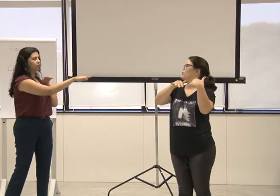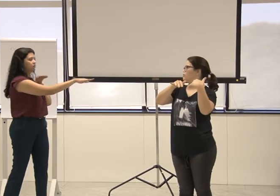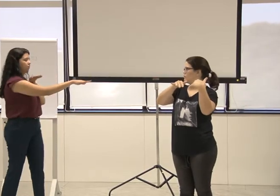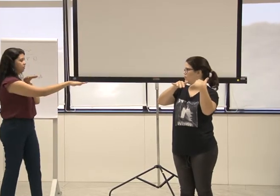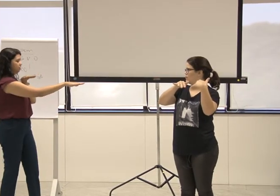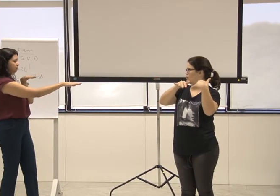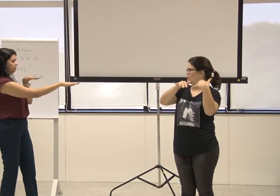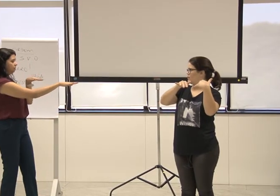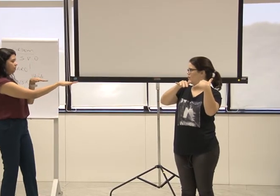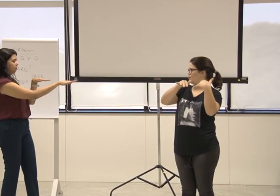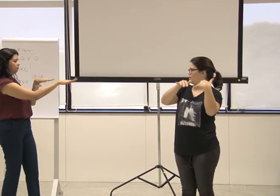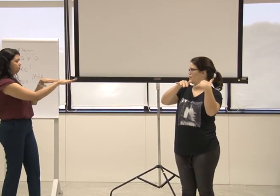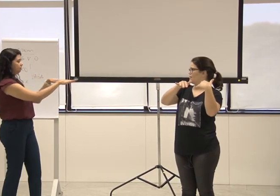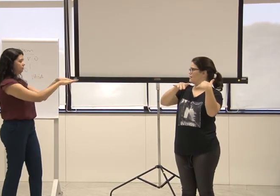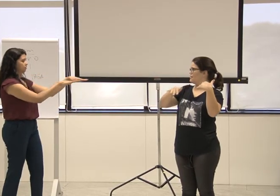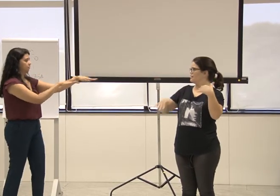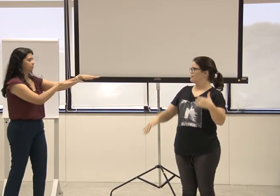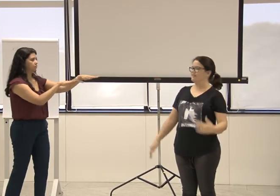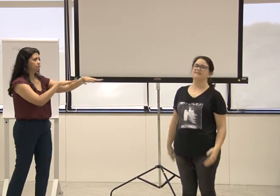hora você tem que ver